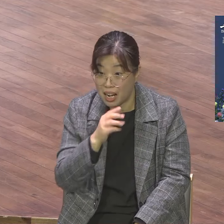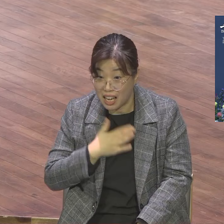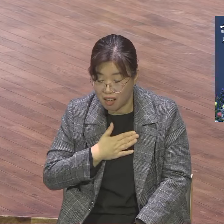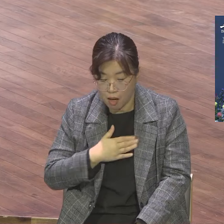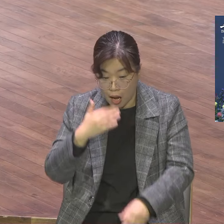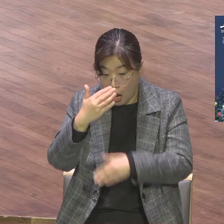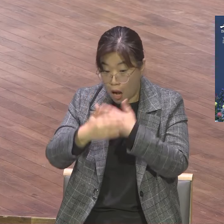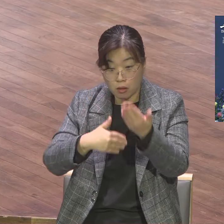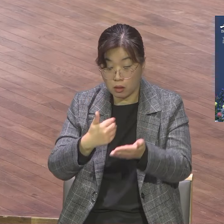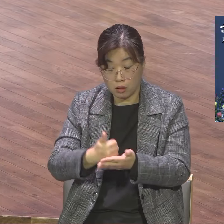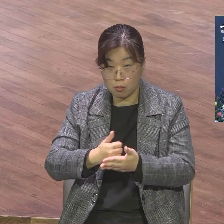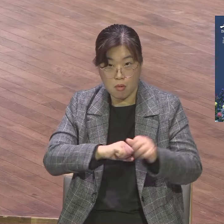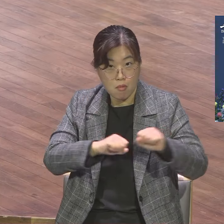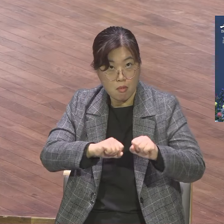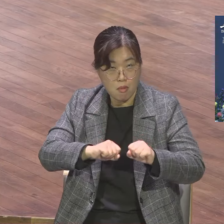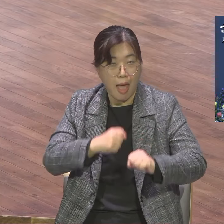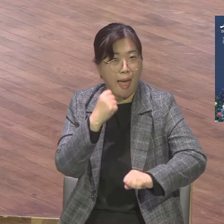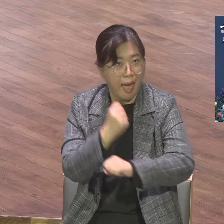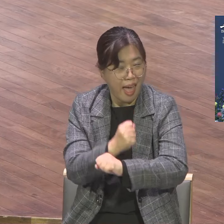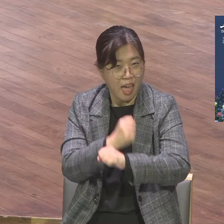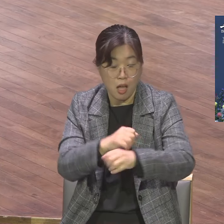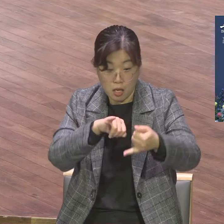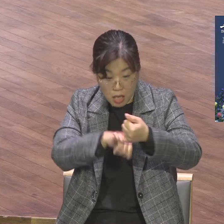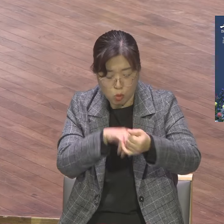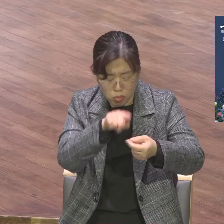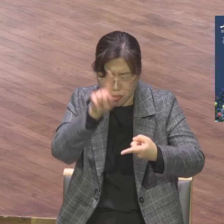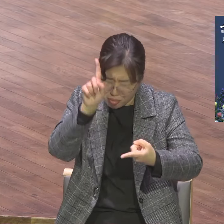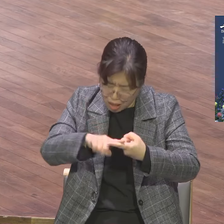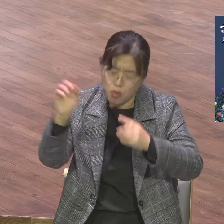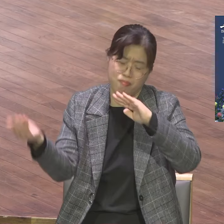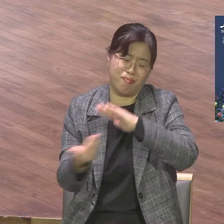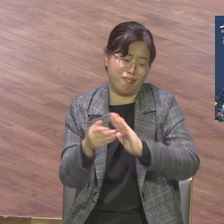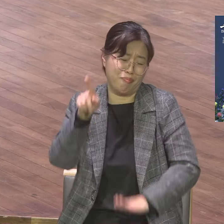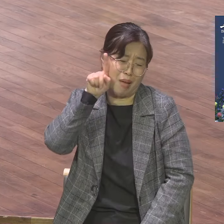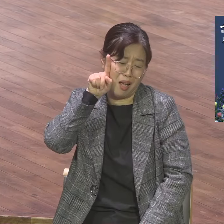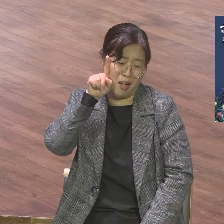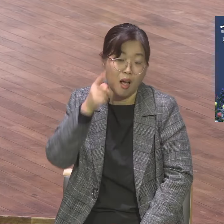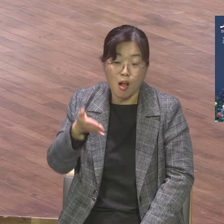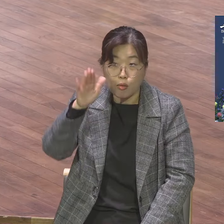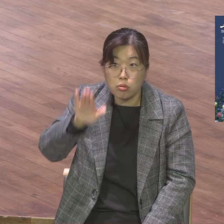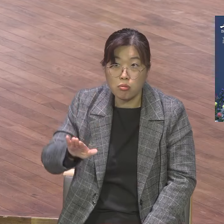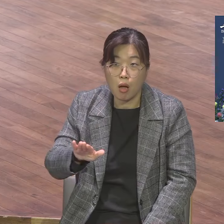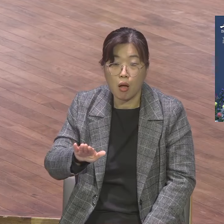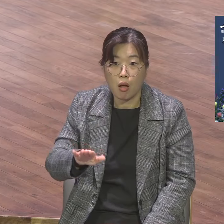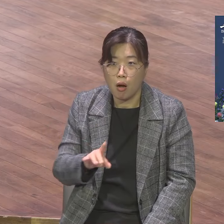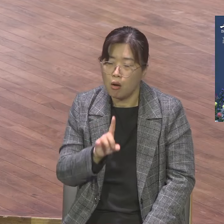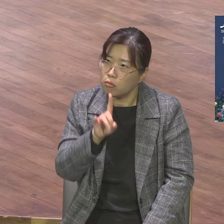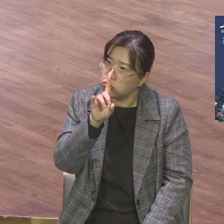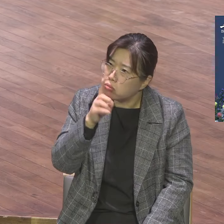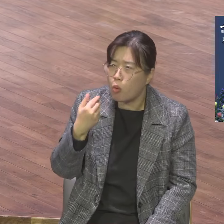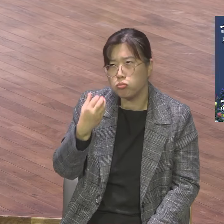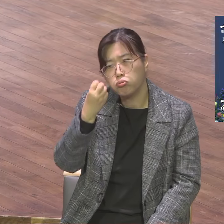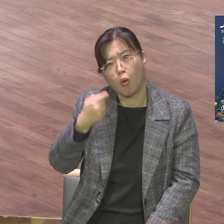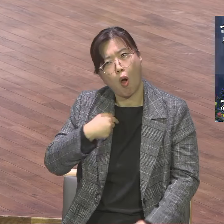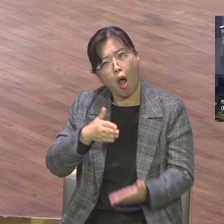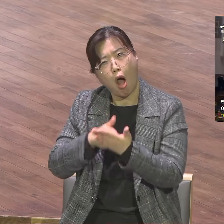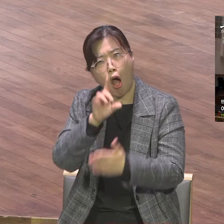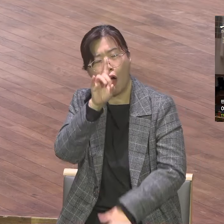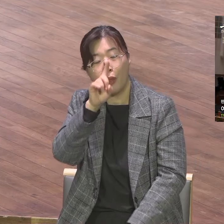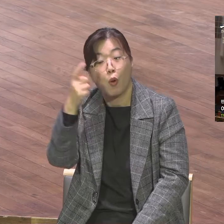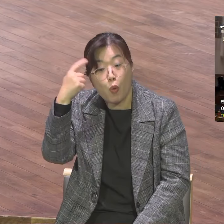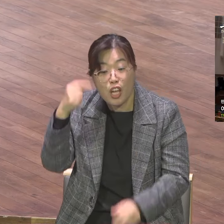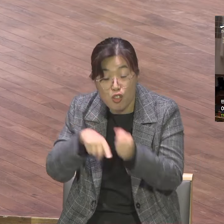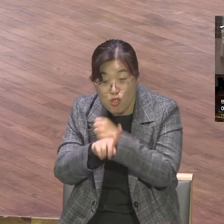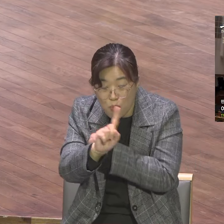역사를 체험하시기 바랍니다. 민수기 6장 24절 26절을 보면 여호와는 내게 복을